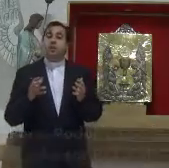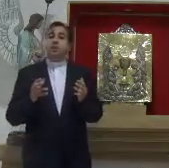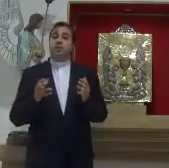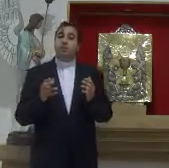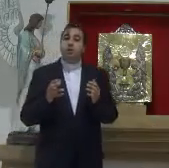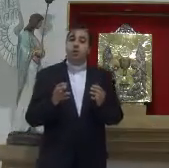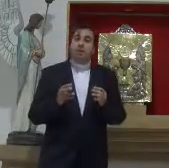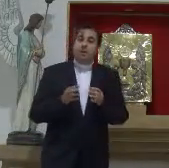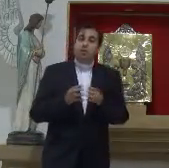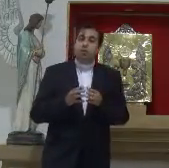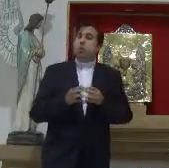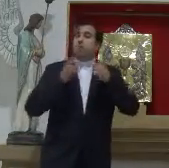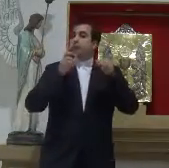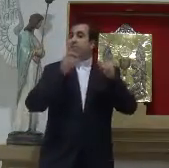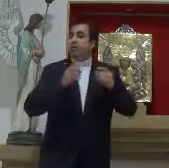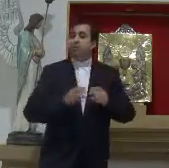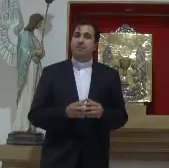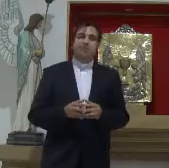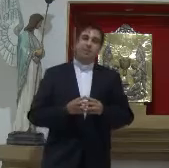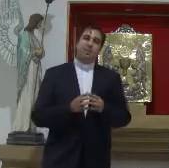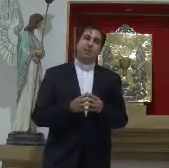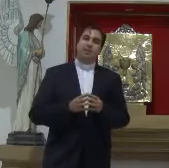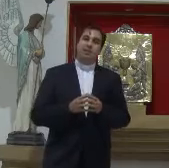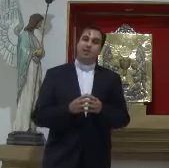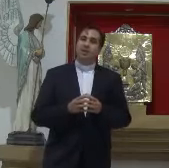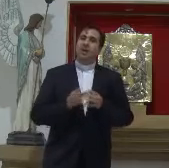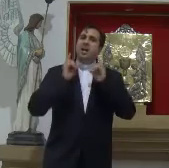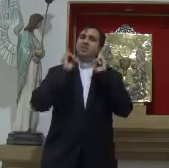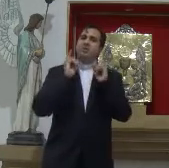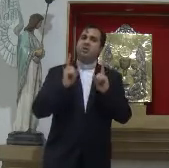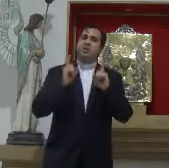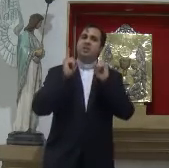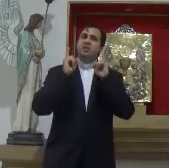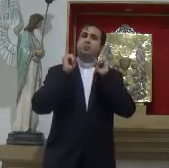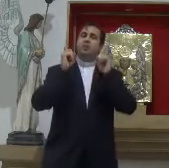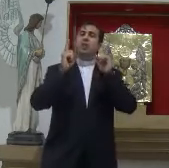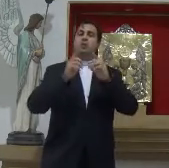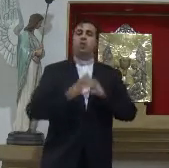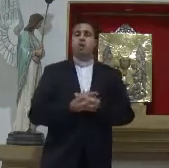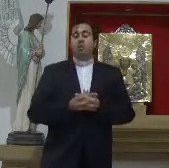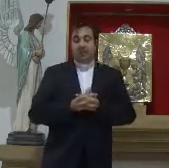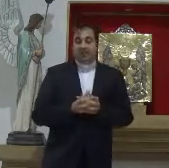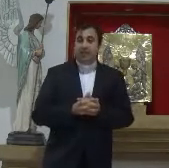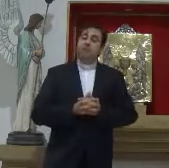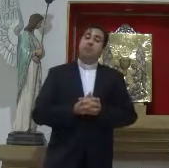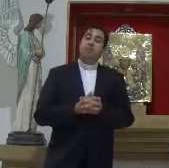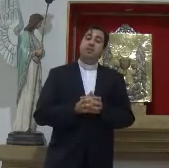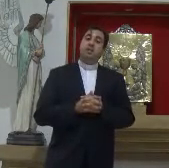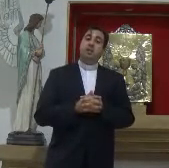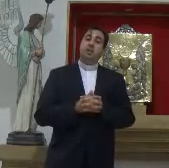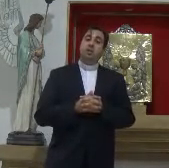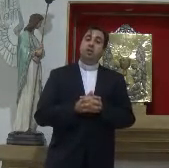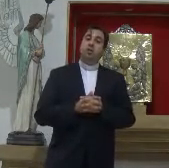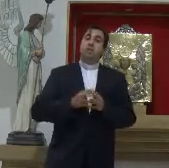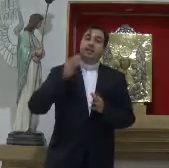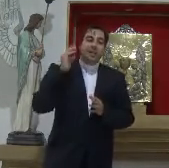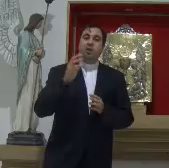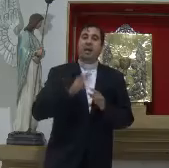atentos para nosotros no perdernos las bendiciones de dios es muy fácil y no perder las bendiciones de dios perdemos la